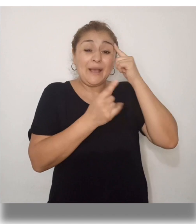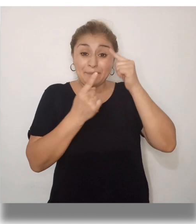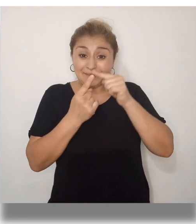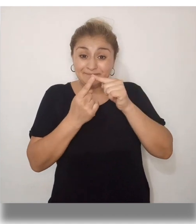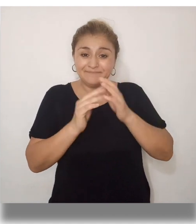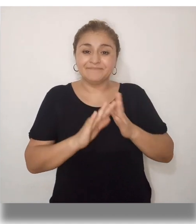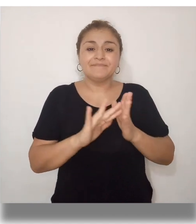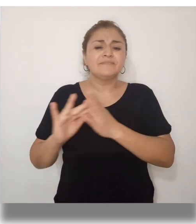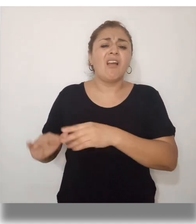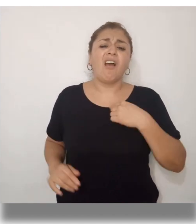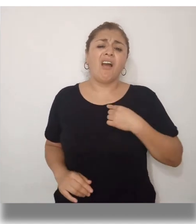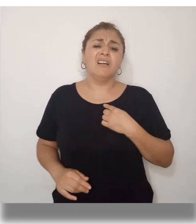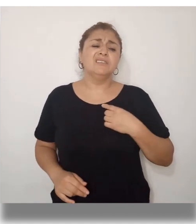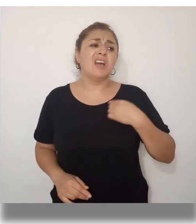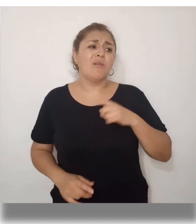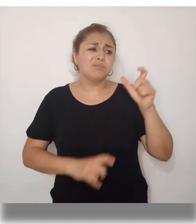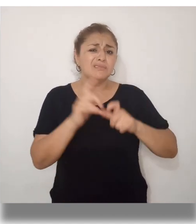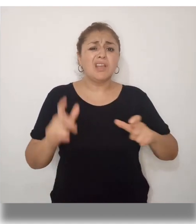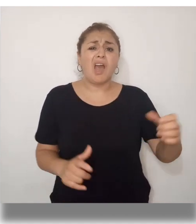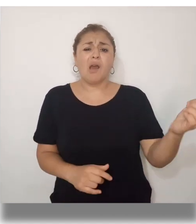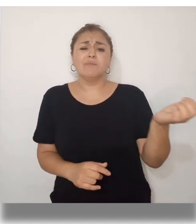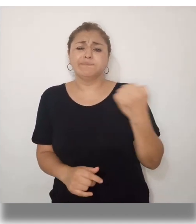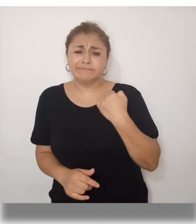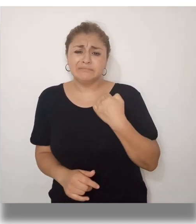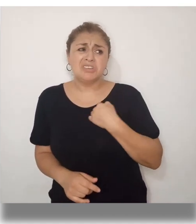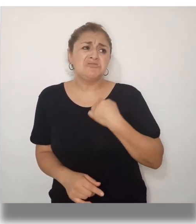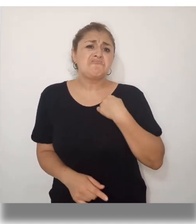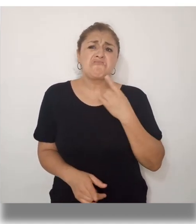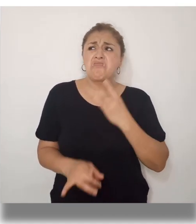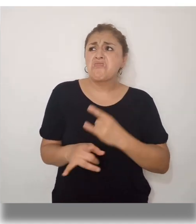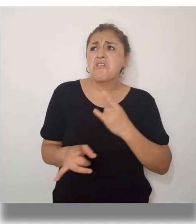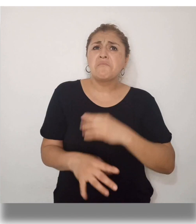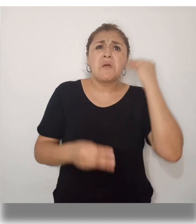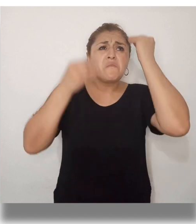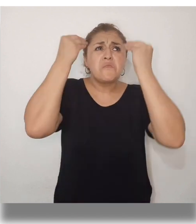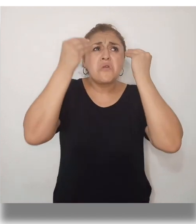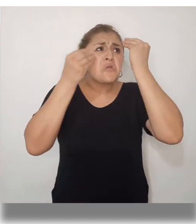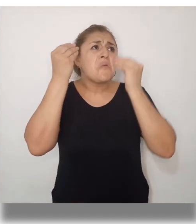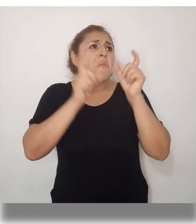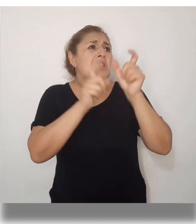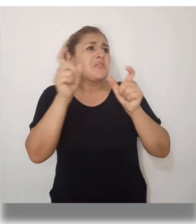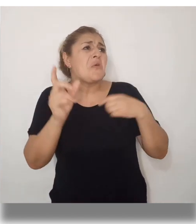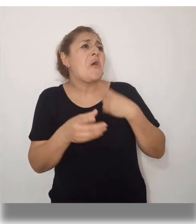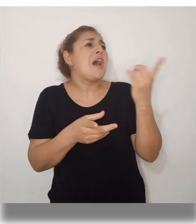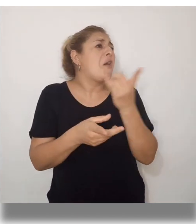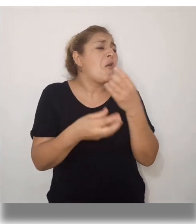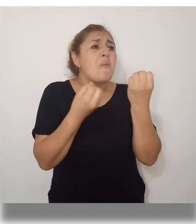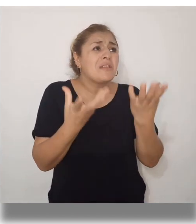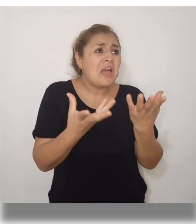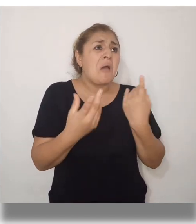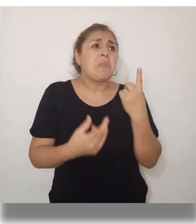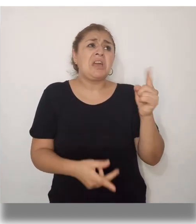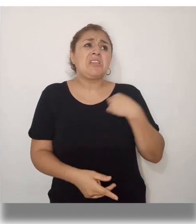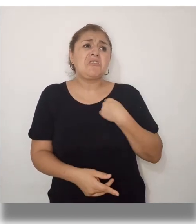a nadie le importo yo me preocupo por todos y nadie se preocupa por mí